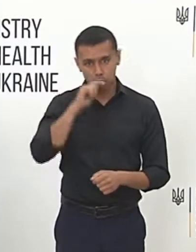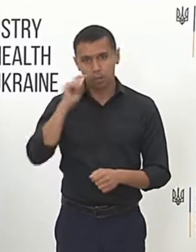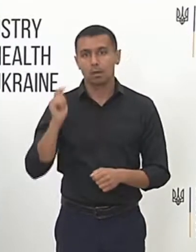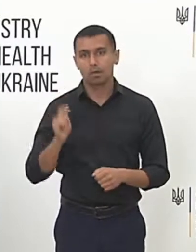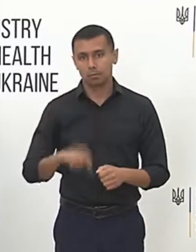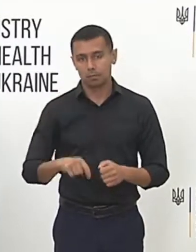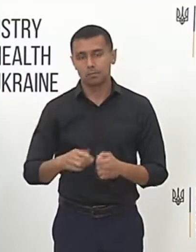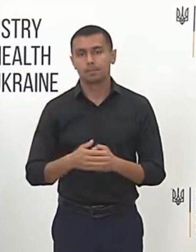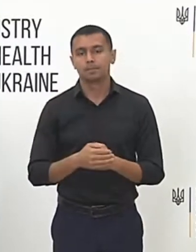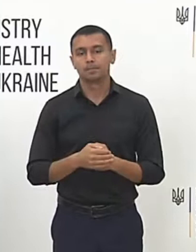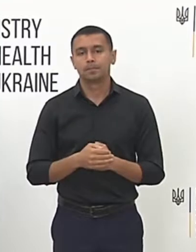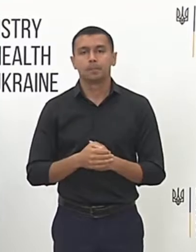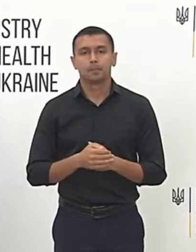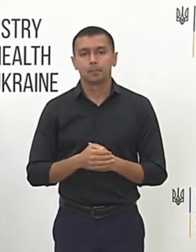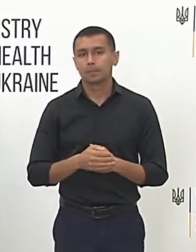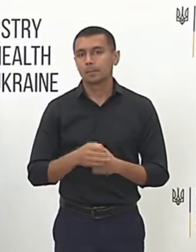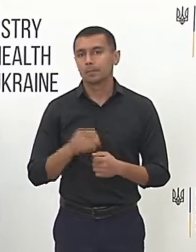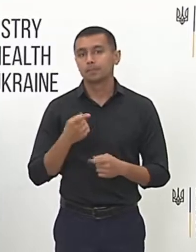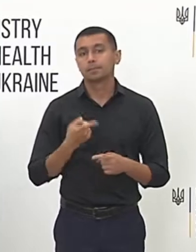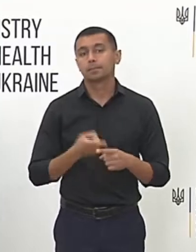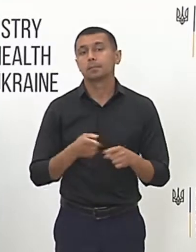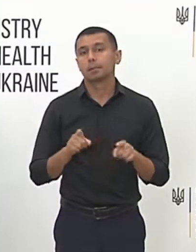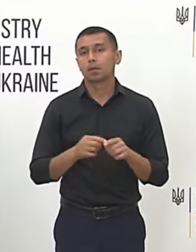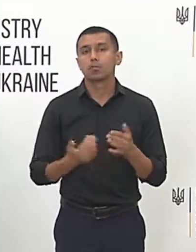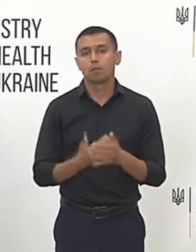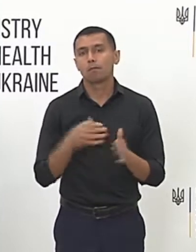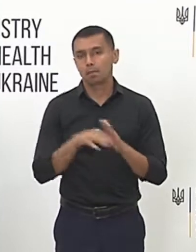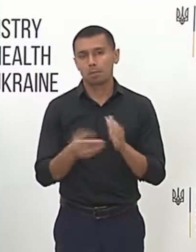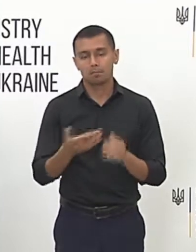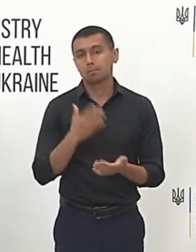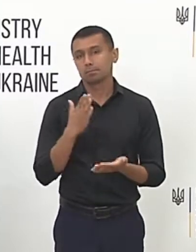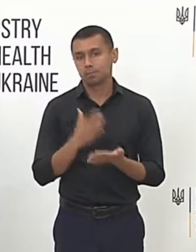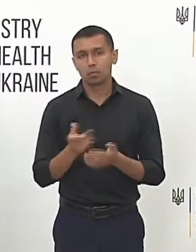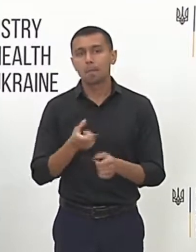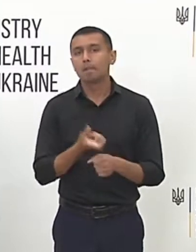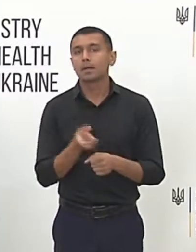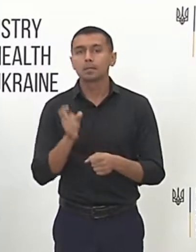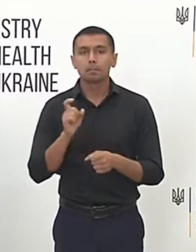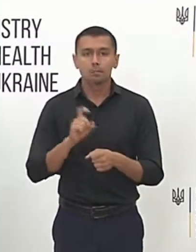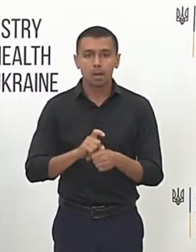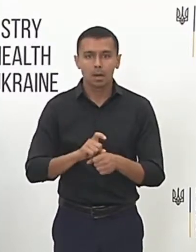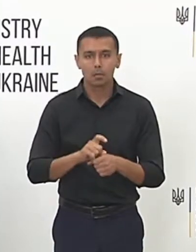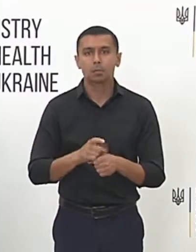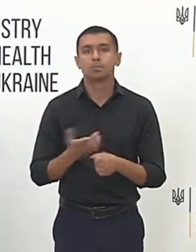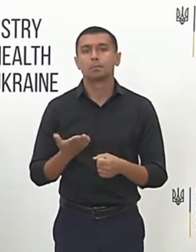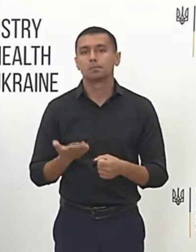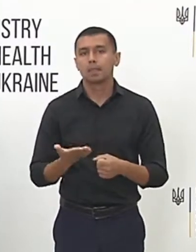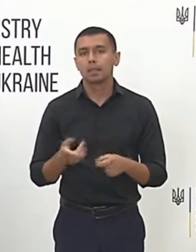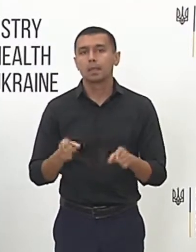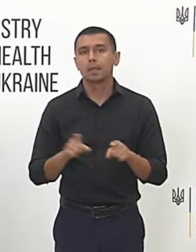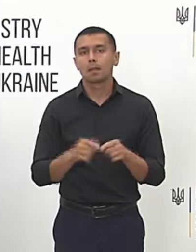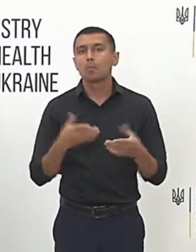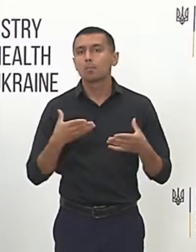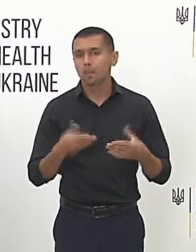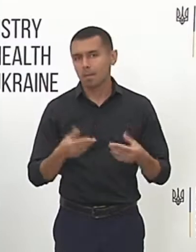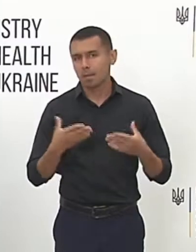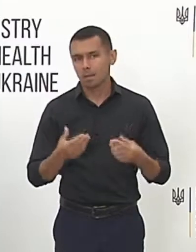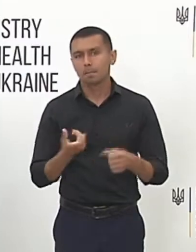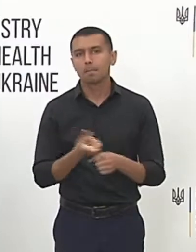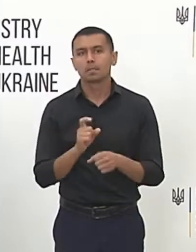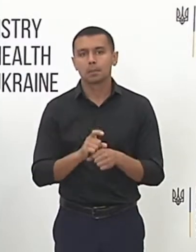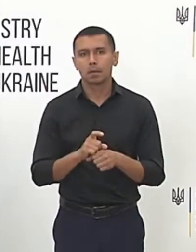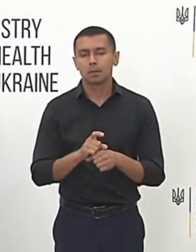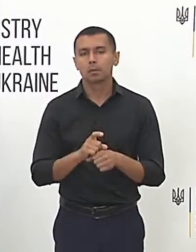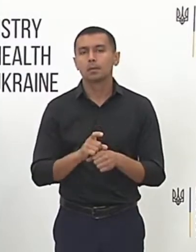кордон України. Тобто це кемп нововведення ми ввели, щоб максимально таке пом'якшити і